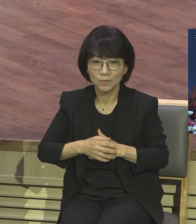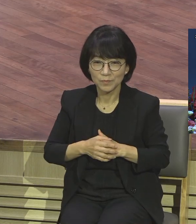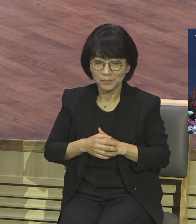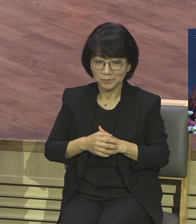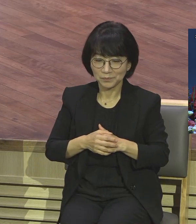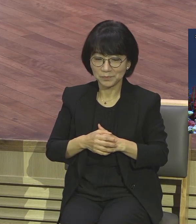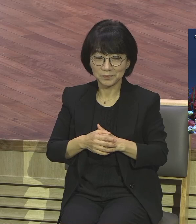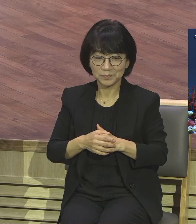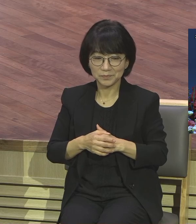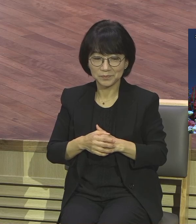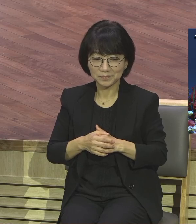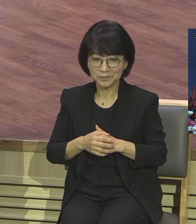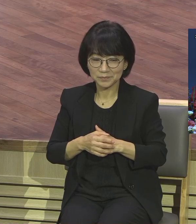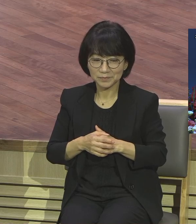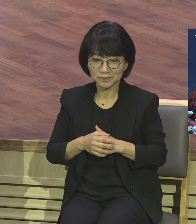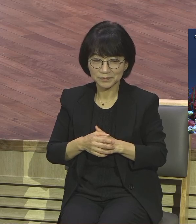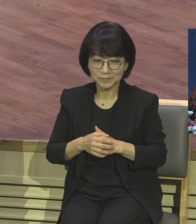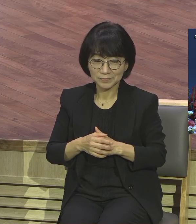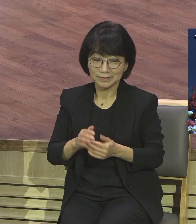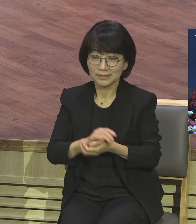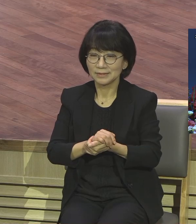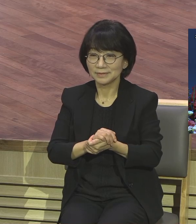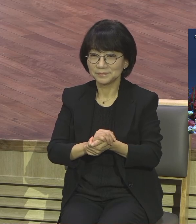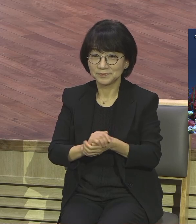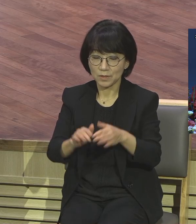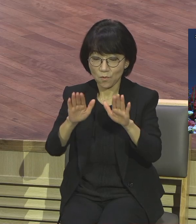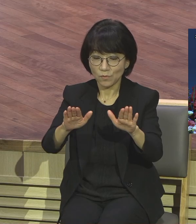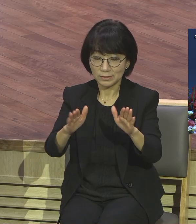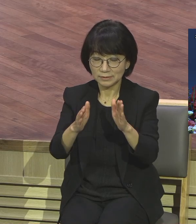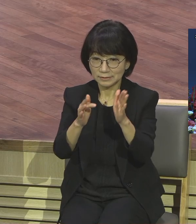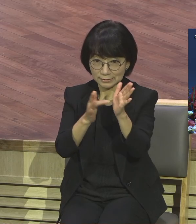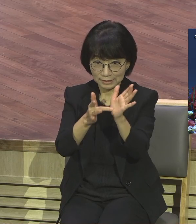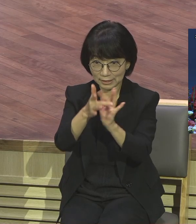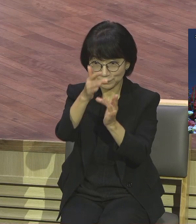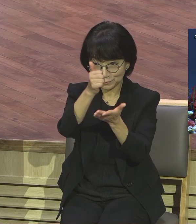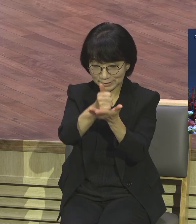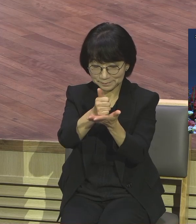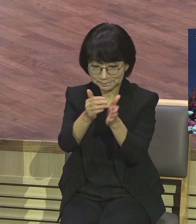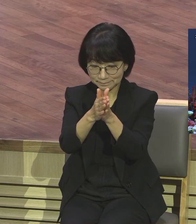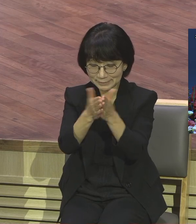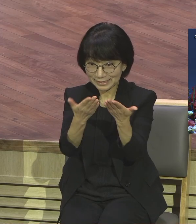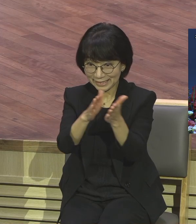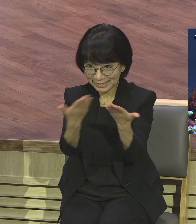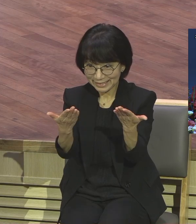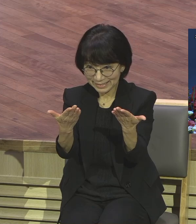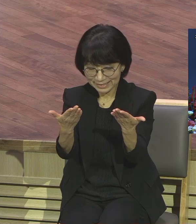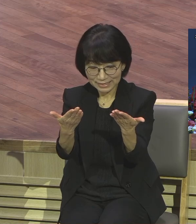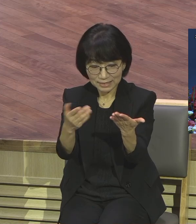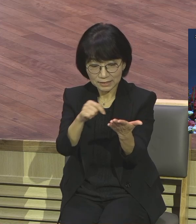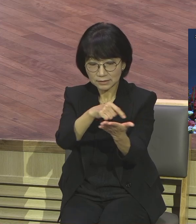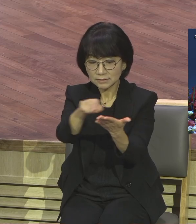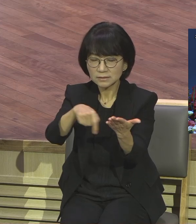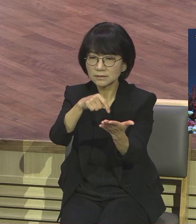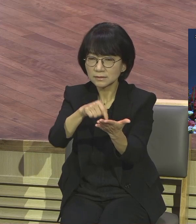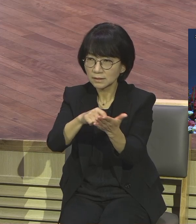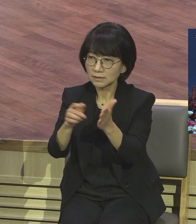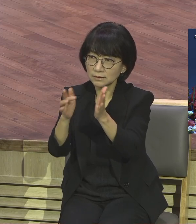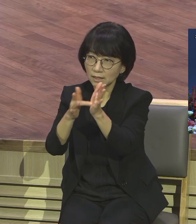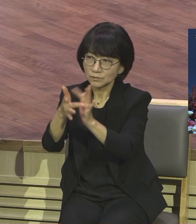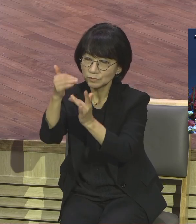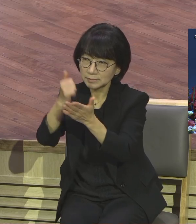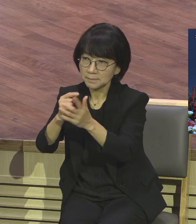인쇄된 삶 교본을 구실로 할 수 있는 제자들이다. 그 예수님 하신